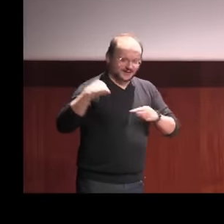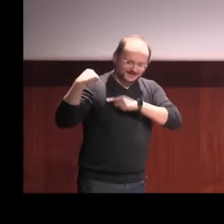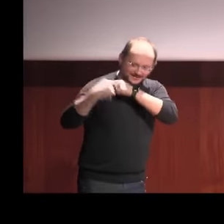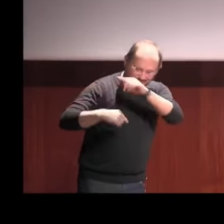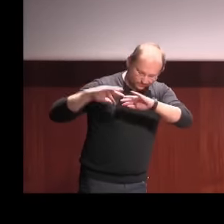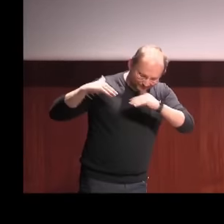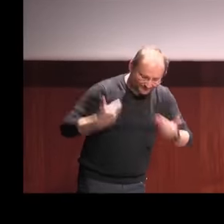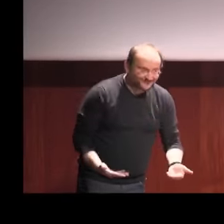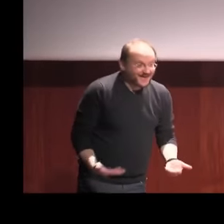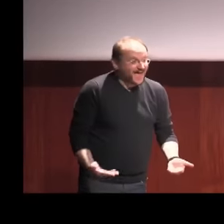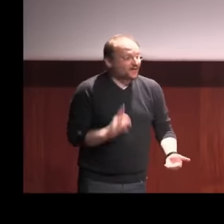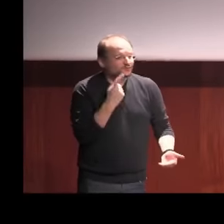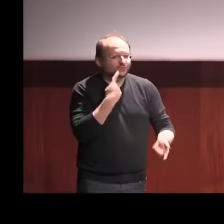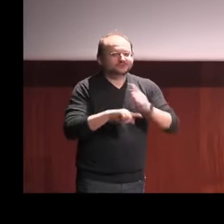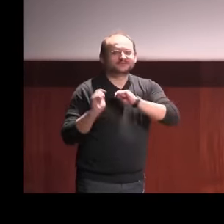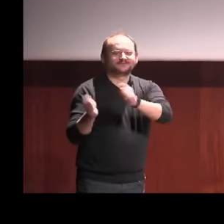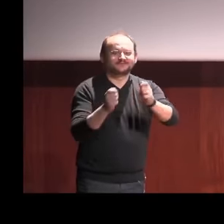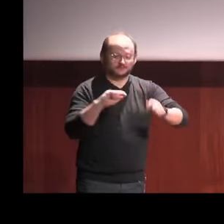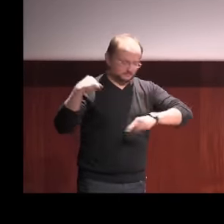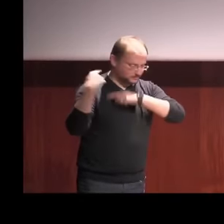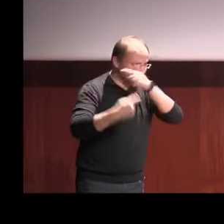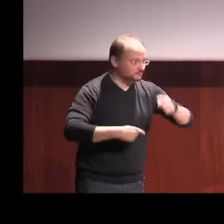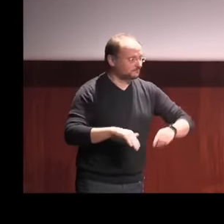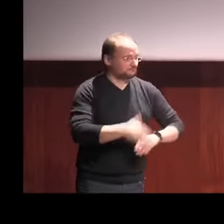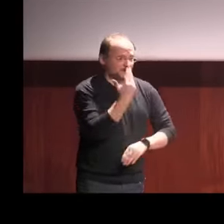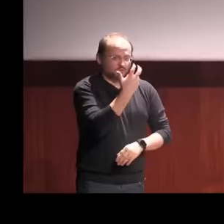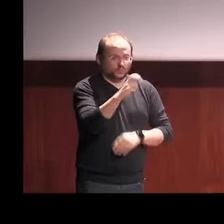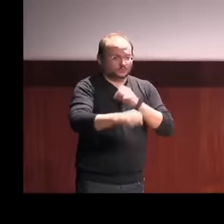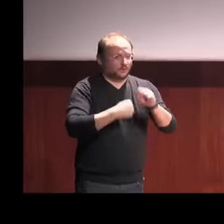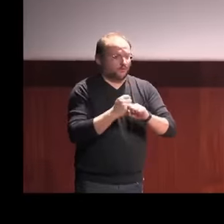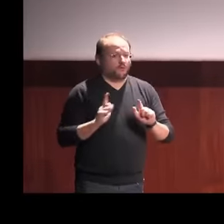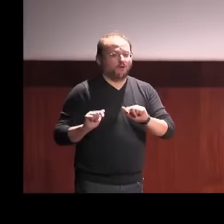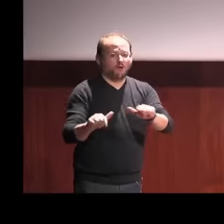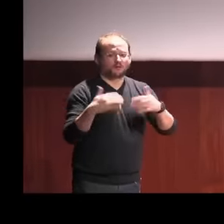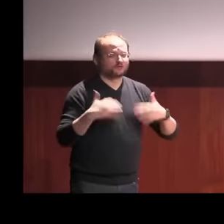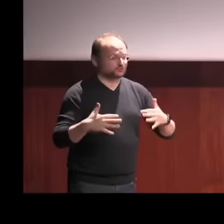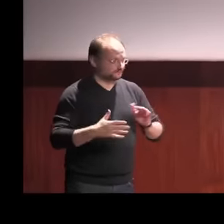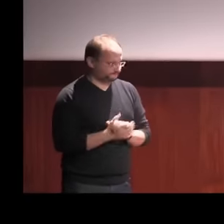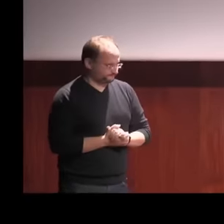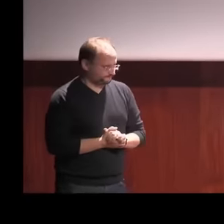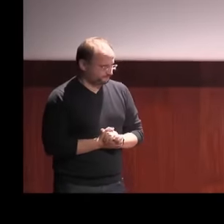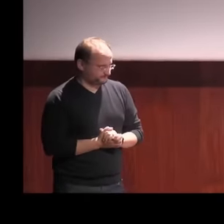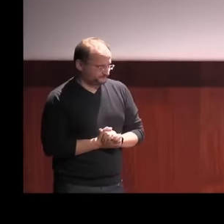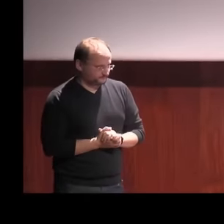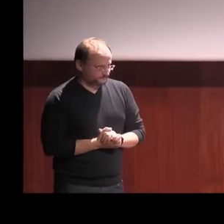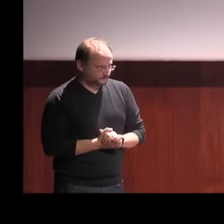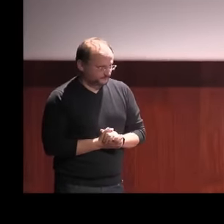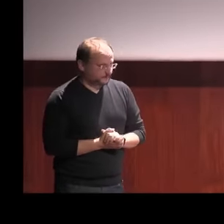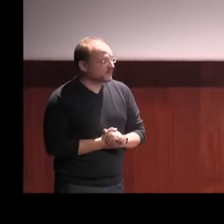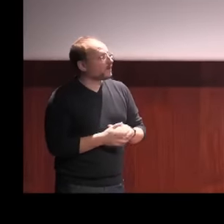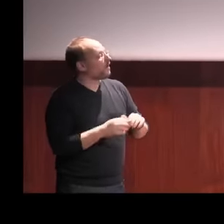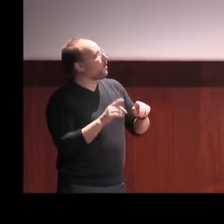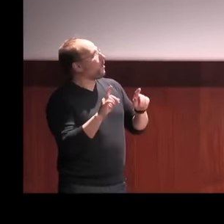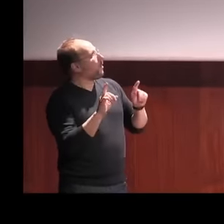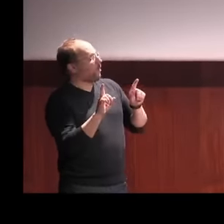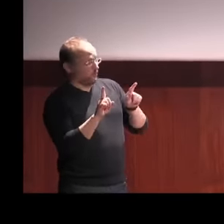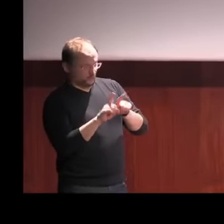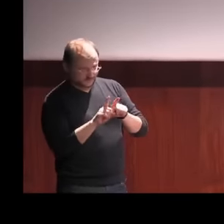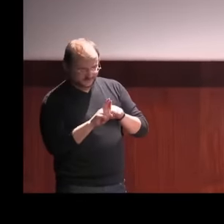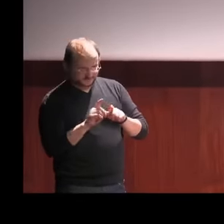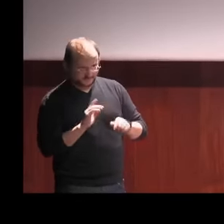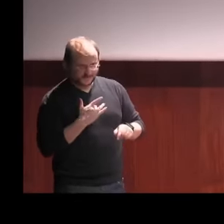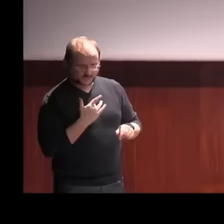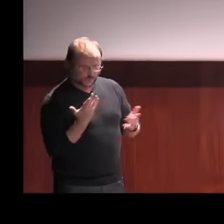Alors, il y a aussi une trace du fait de nommer les personnes, les personnalités importantes en langue des signes. Donc, il parle de